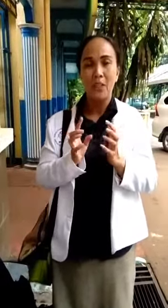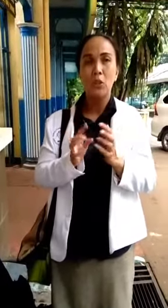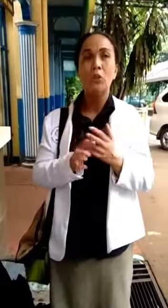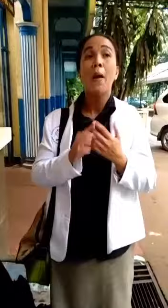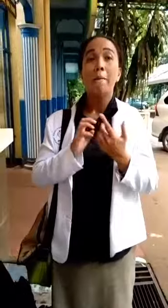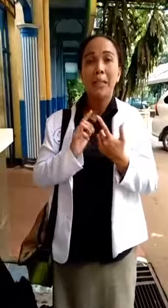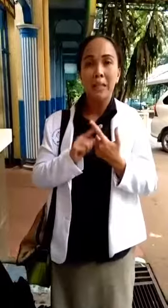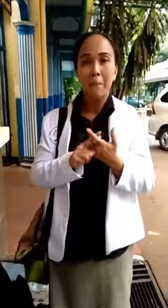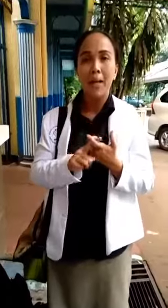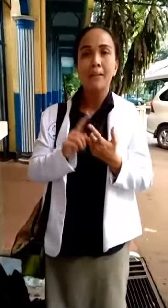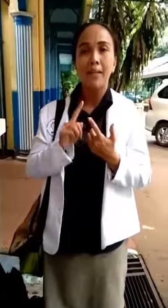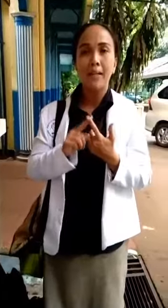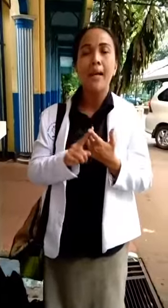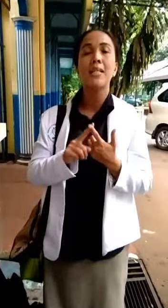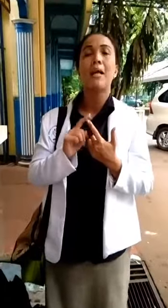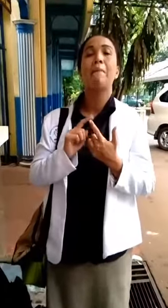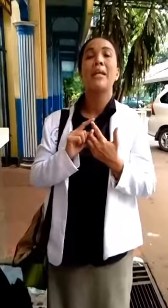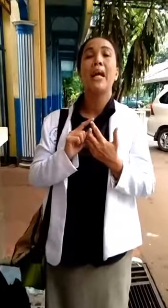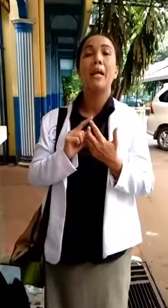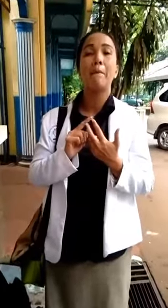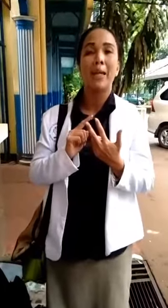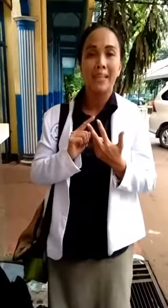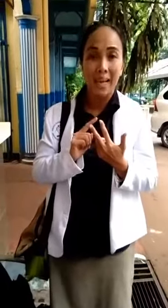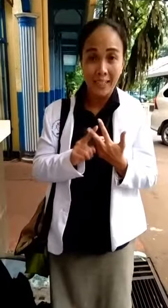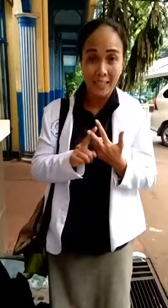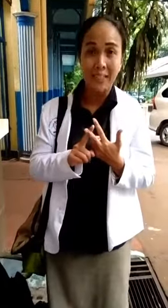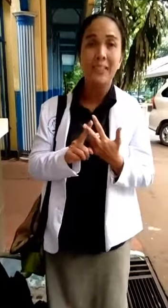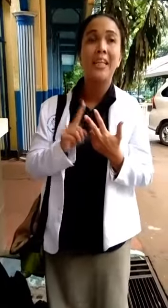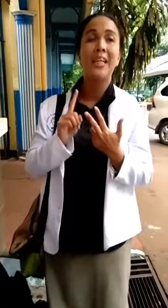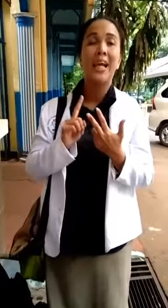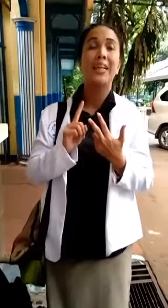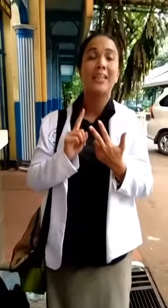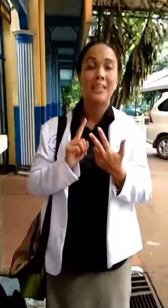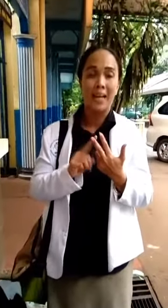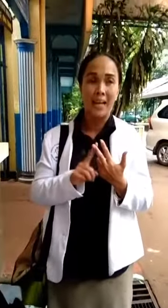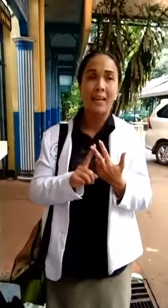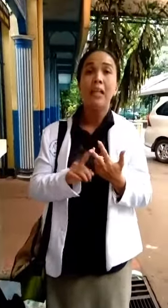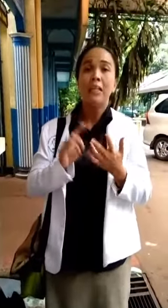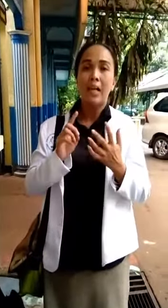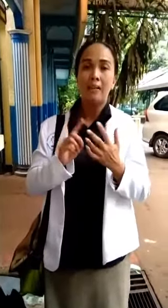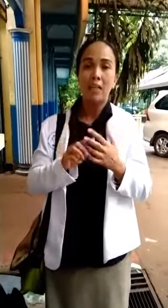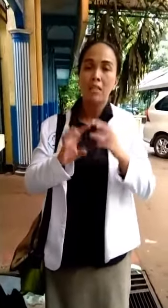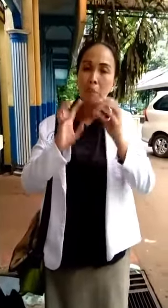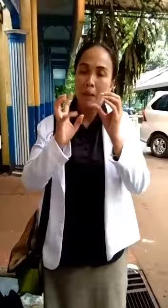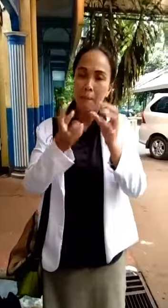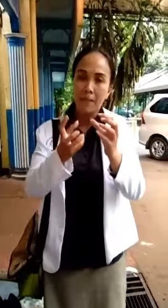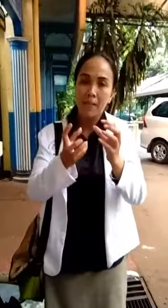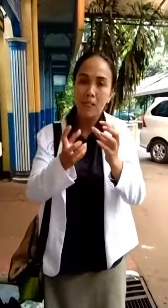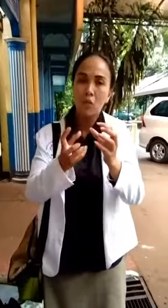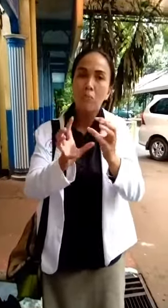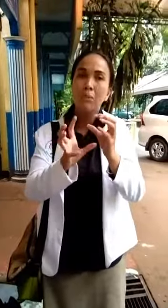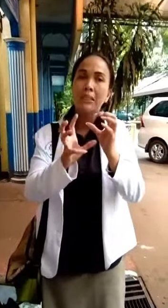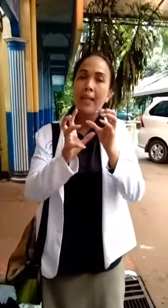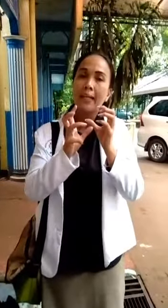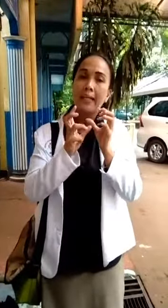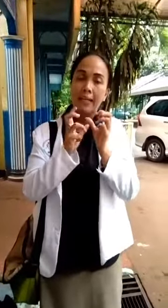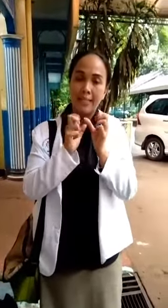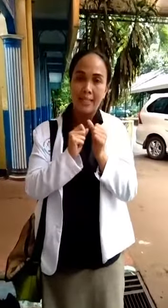itu minimal 3-4 kali. Yes. Jika tidak, nanti spermanya itu menjadi